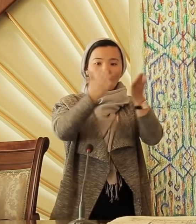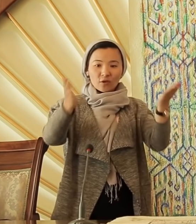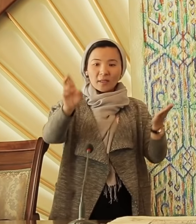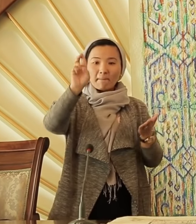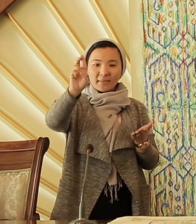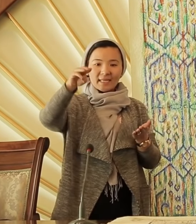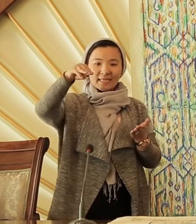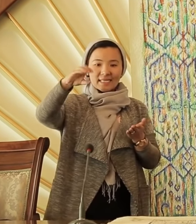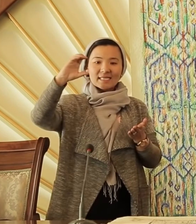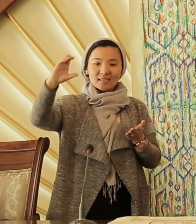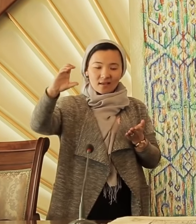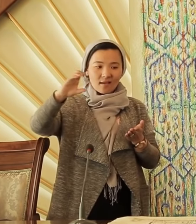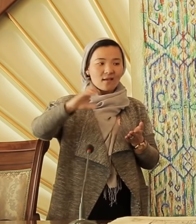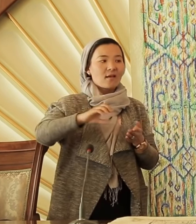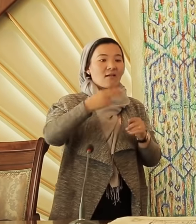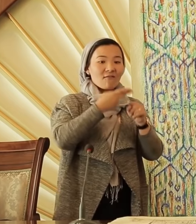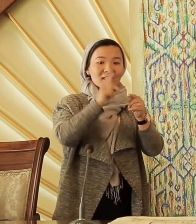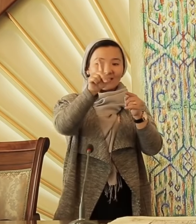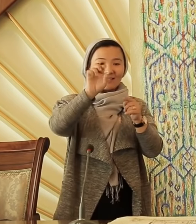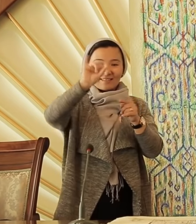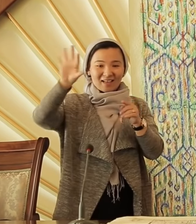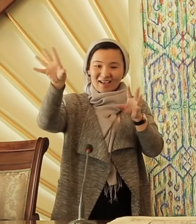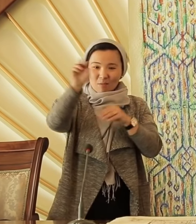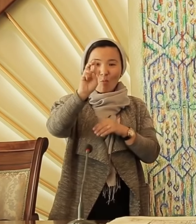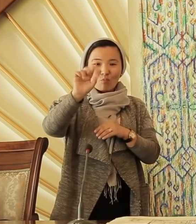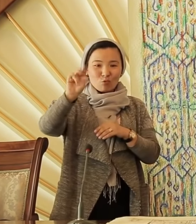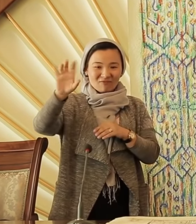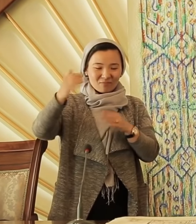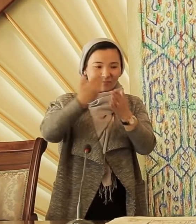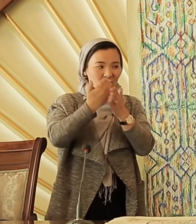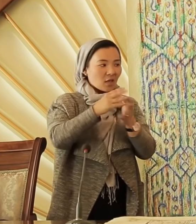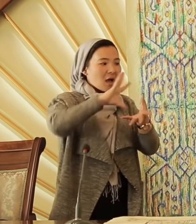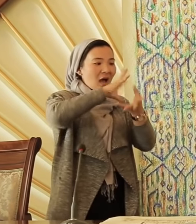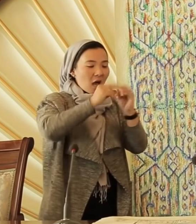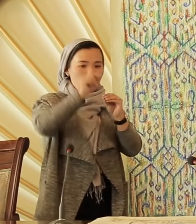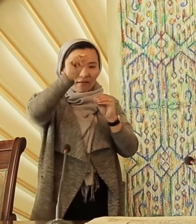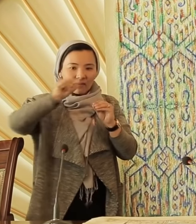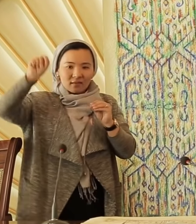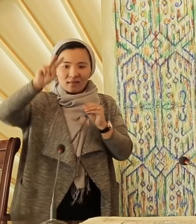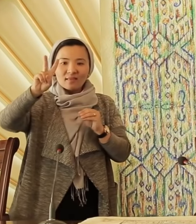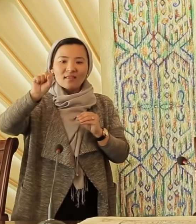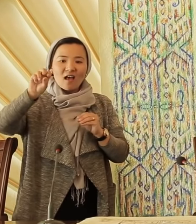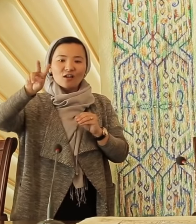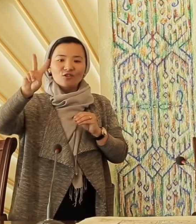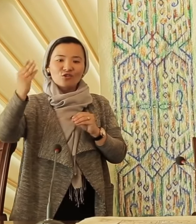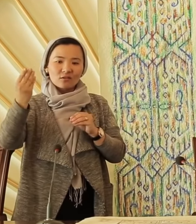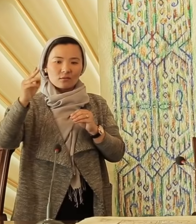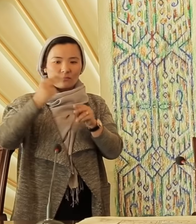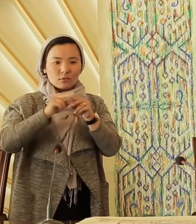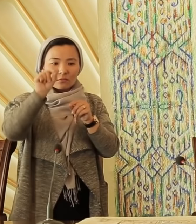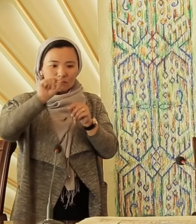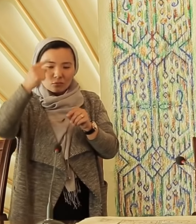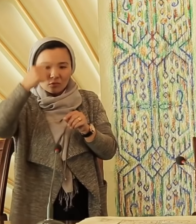s, lam, alif, yo harflarini naqshga aylantirib berdi. Shuning uchun bizning